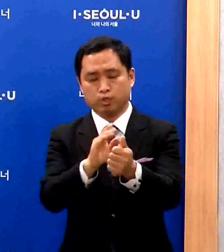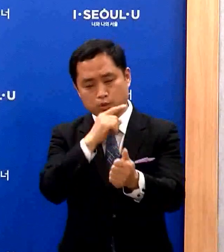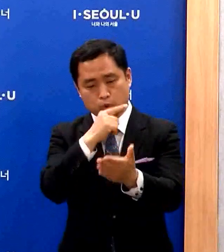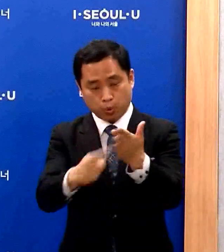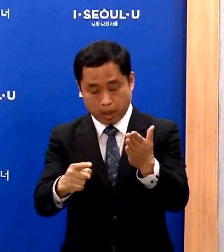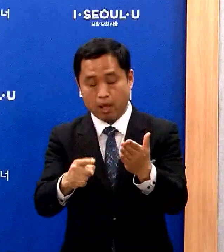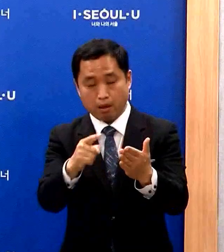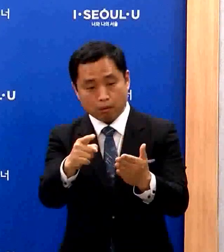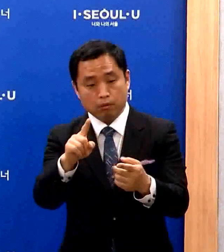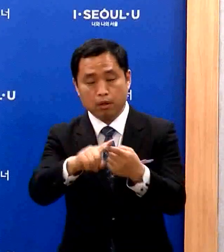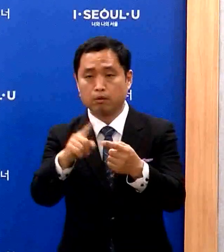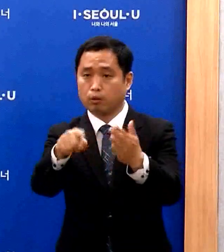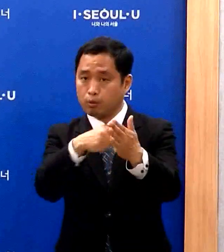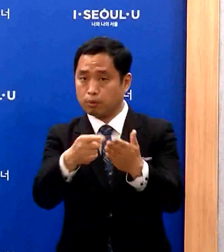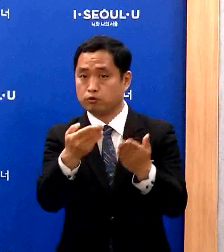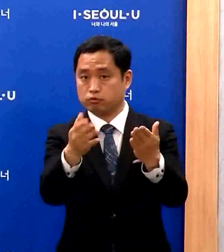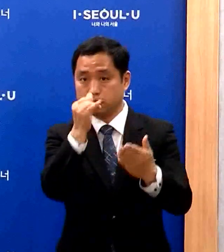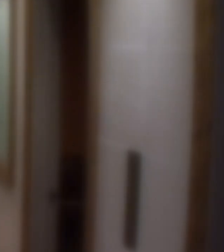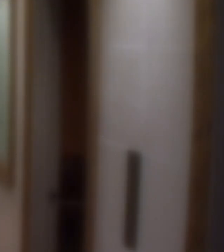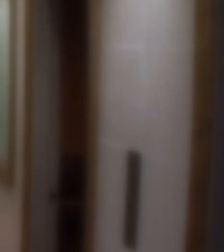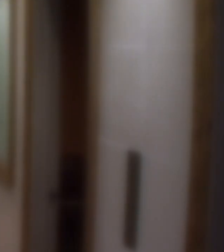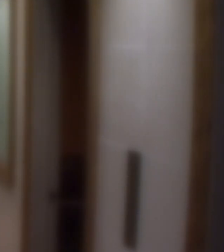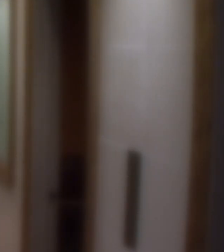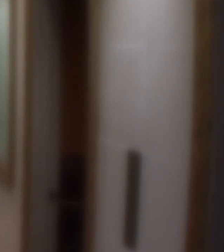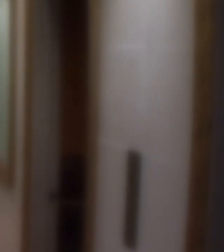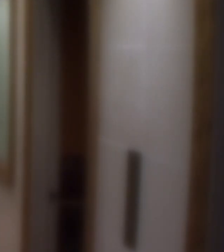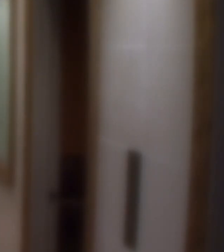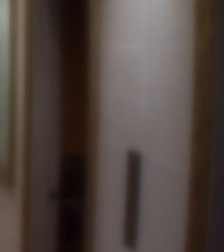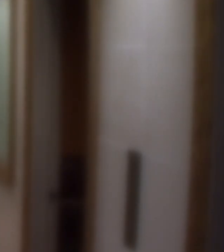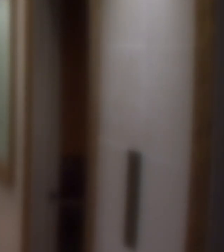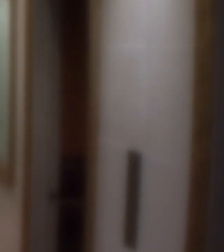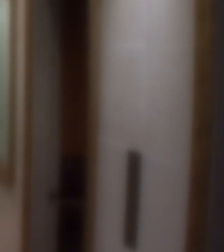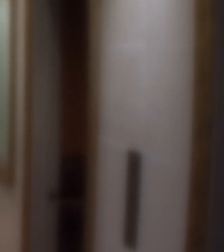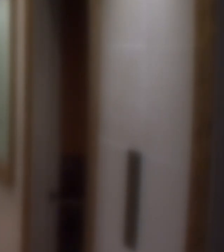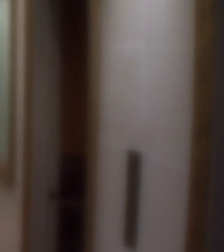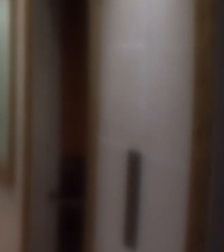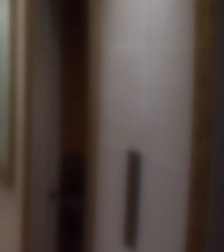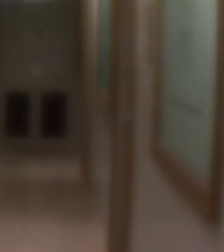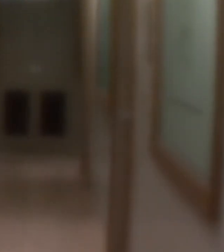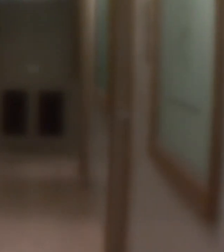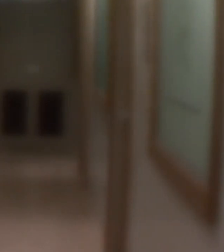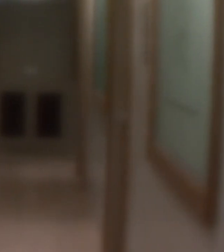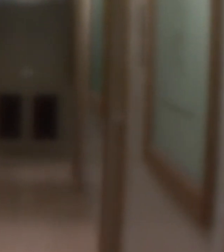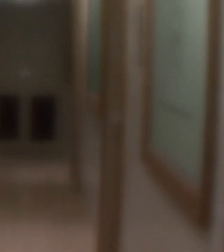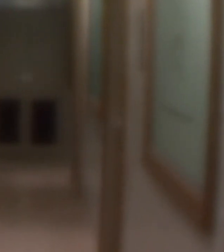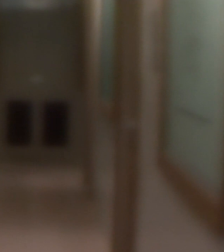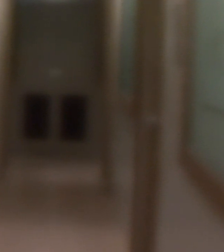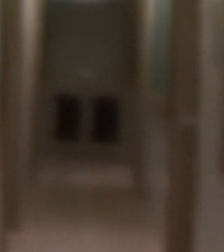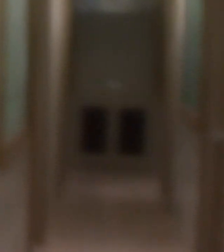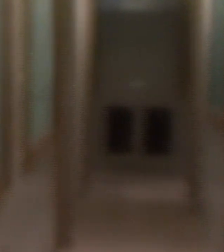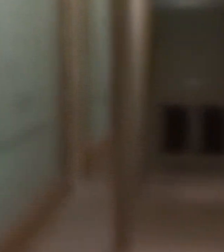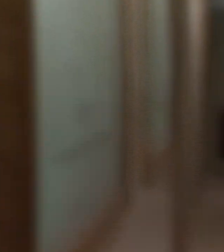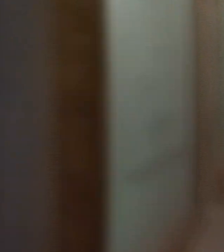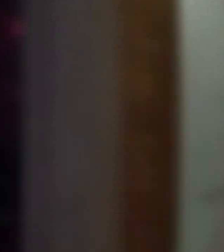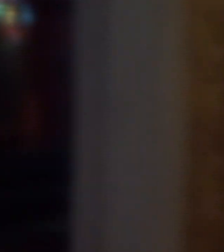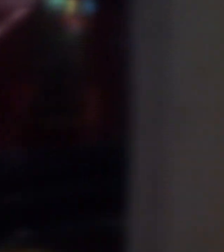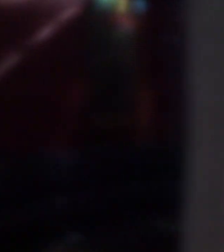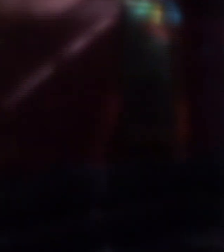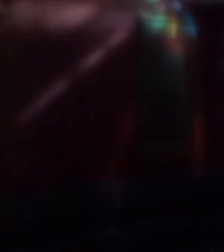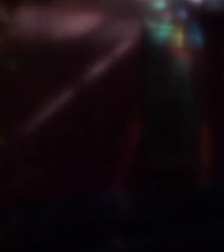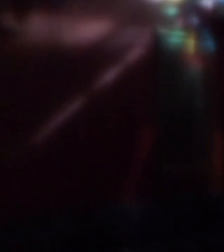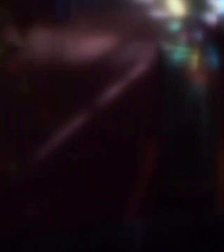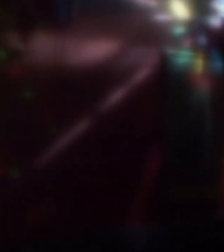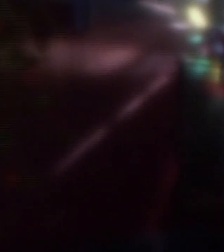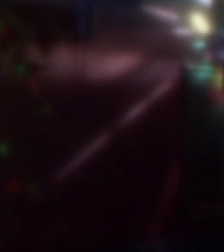모두 잡겠다는 구상이 섭니다 씨는 노래방을 중심으로 시범 사업을 추진해 주말까지 관련